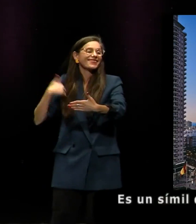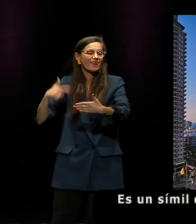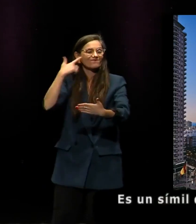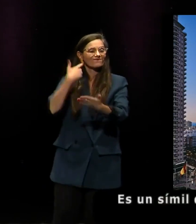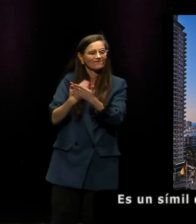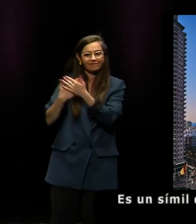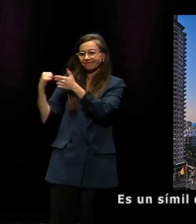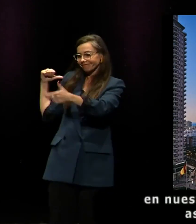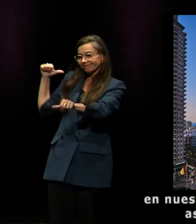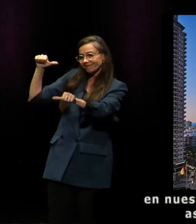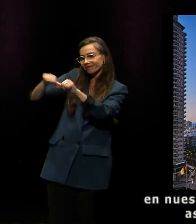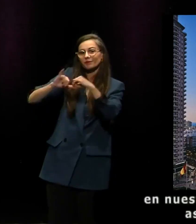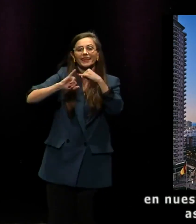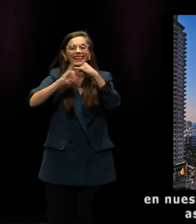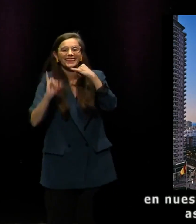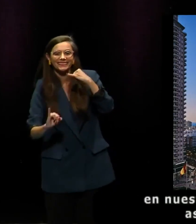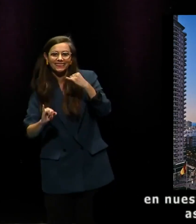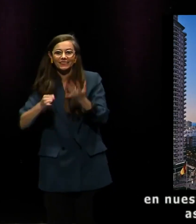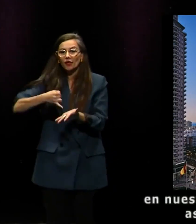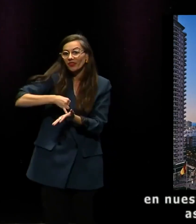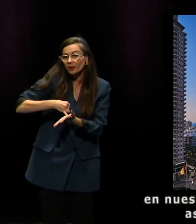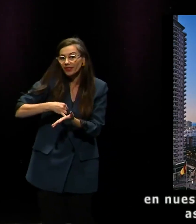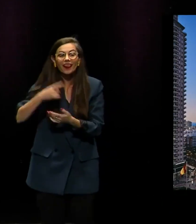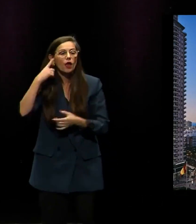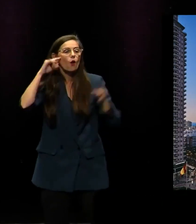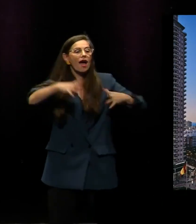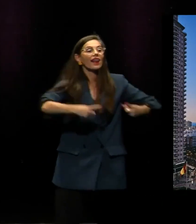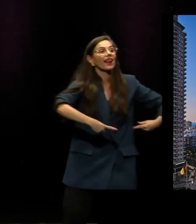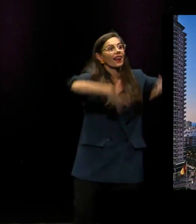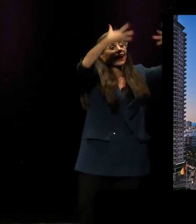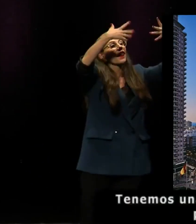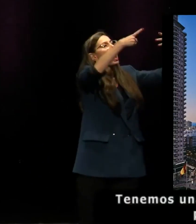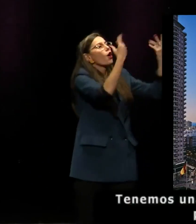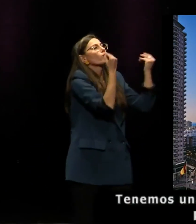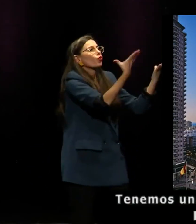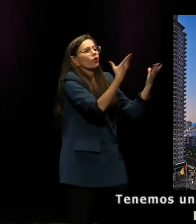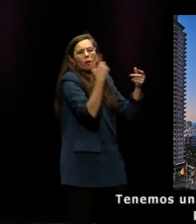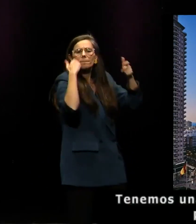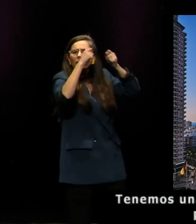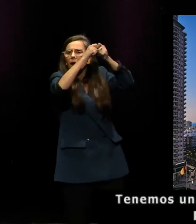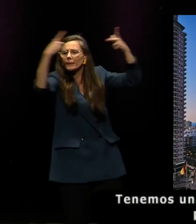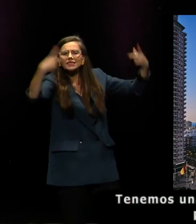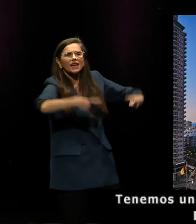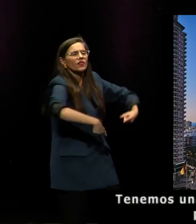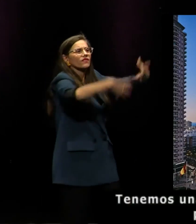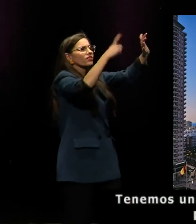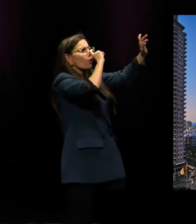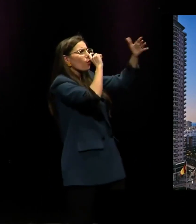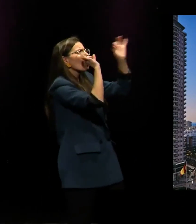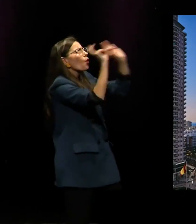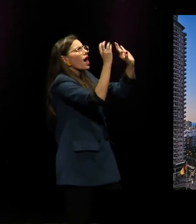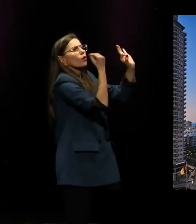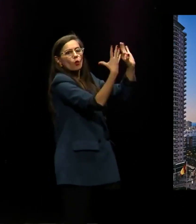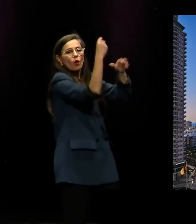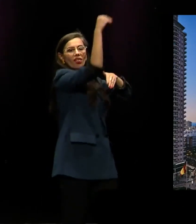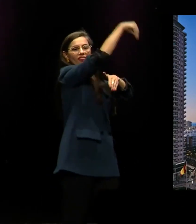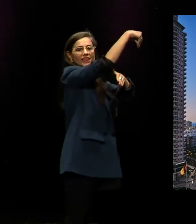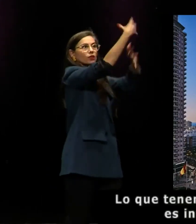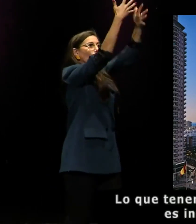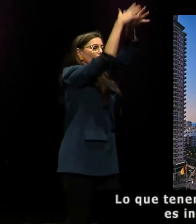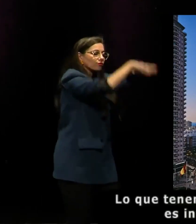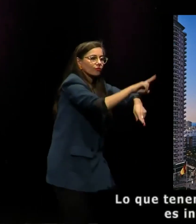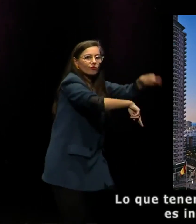potente. Lo que tenemos que reconstruir es internamente y mejorar esas debilidades con las que